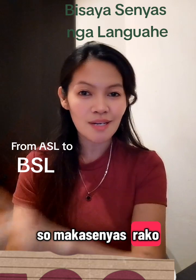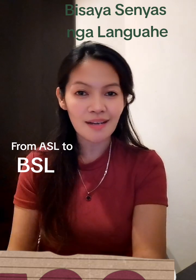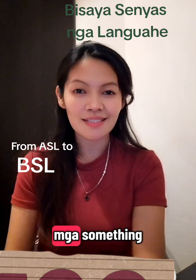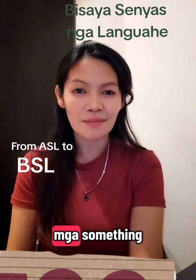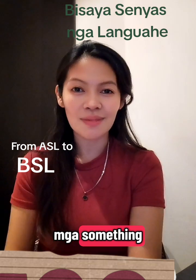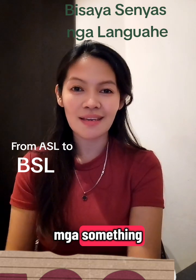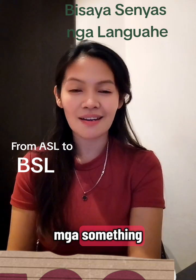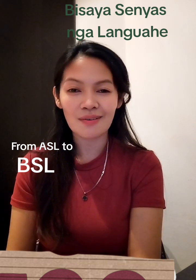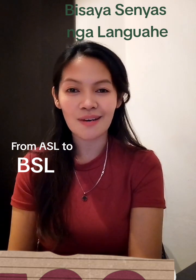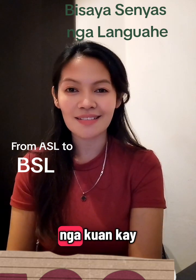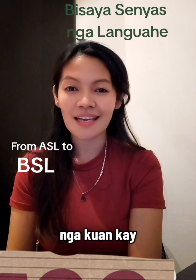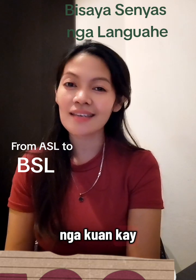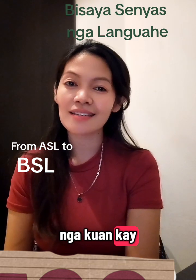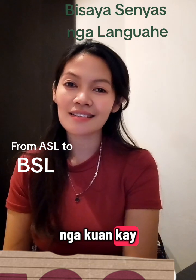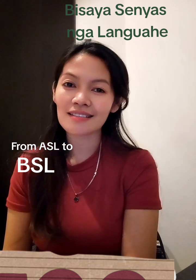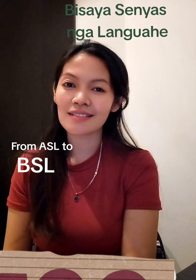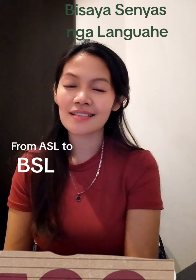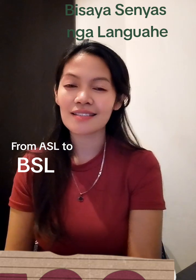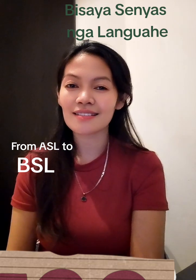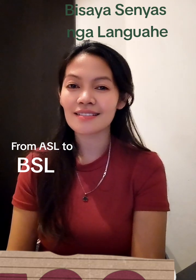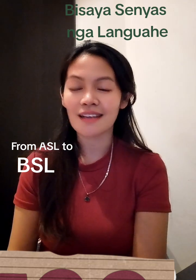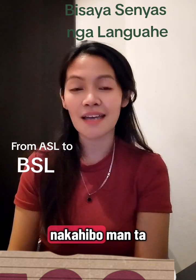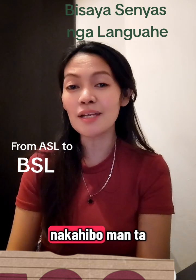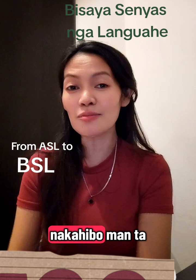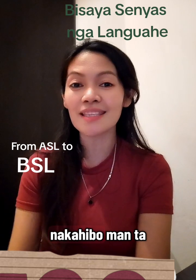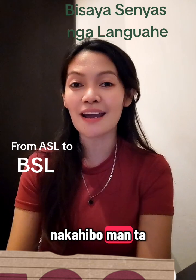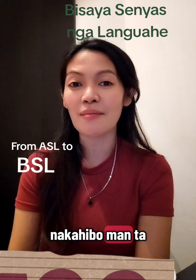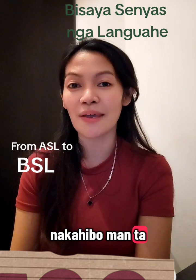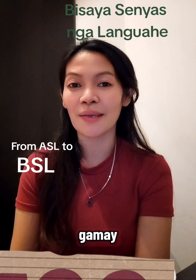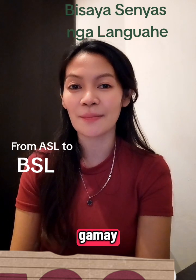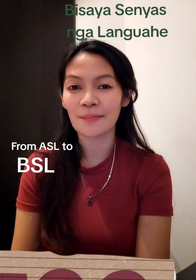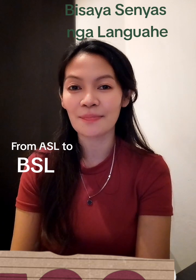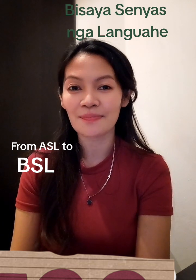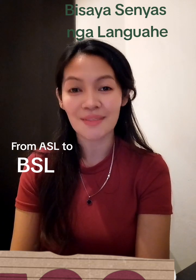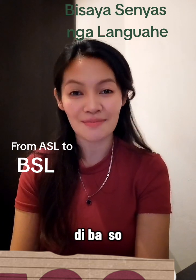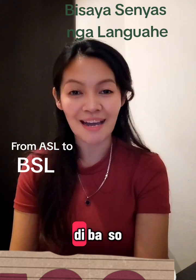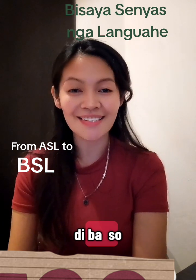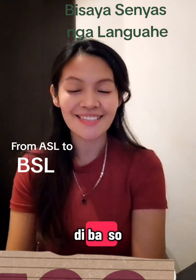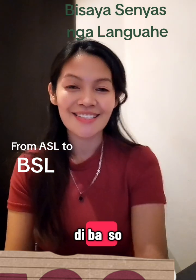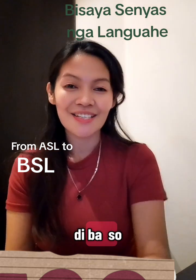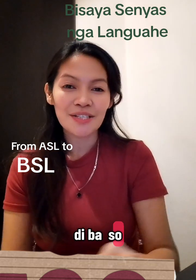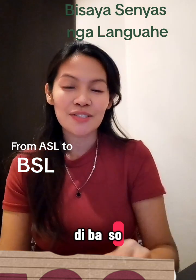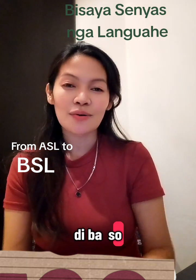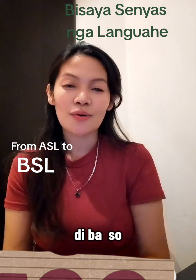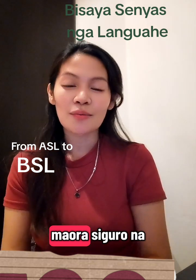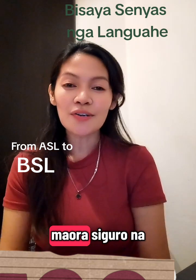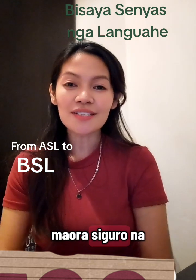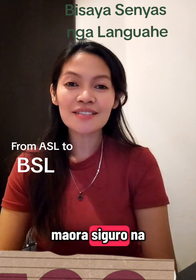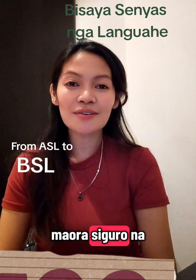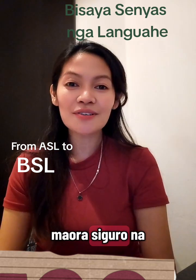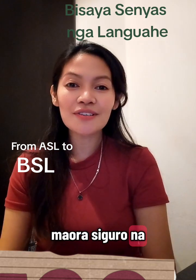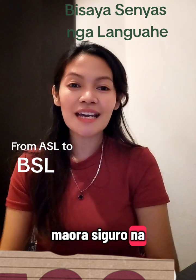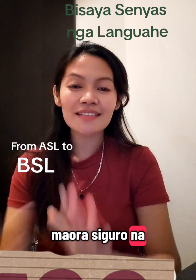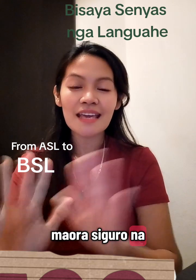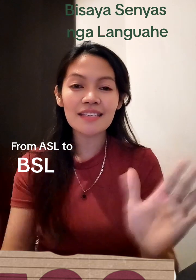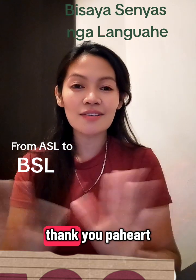mga something nga kuan kay nakaibalo man tagamay, di ba? So mo siguro na thank you